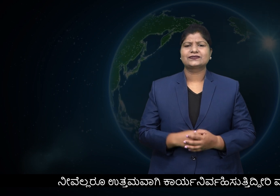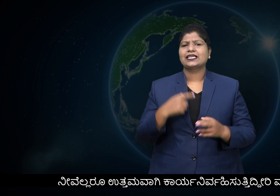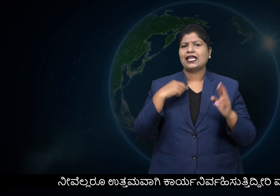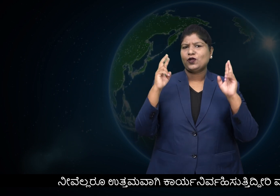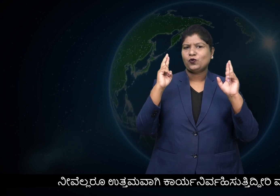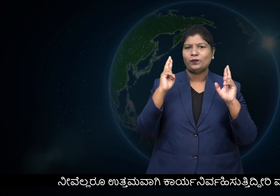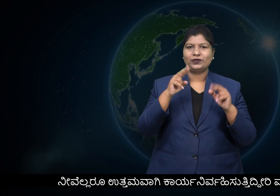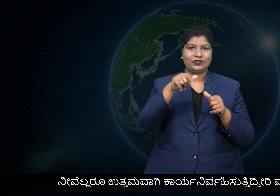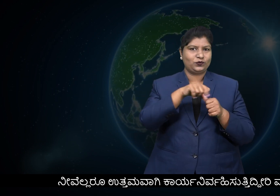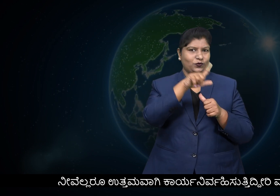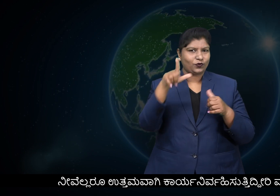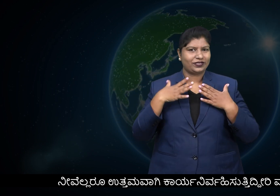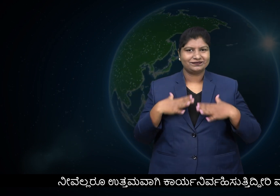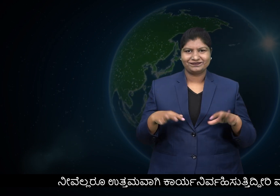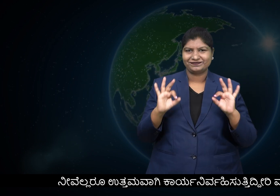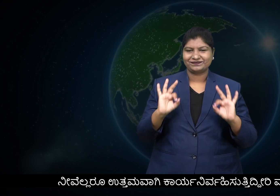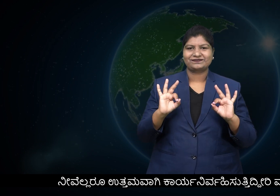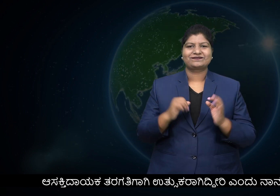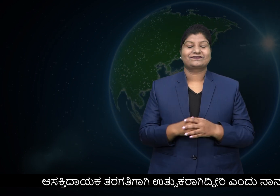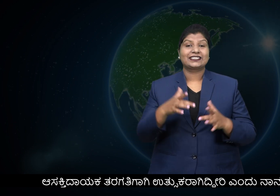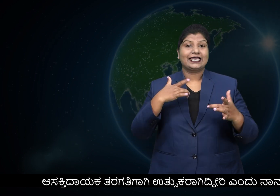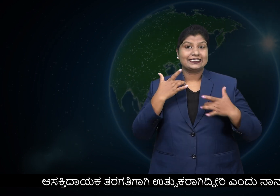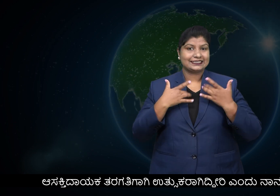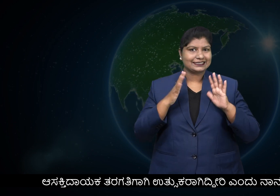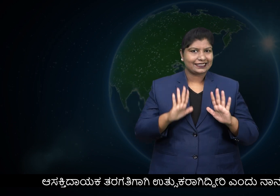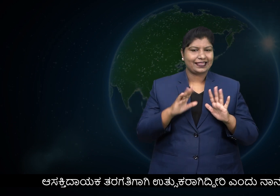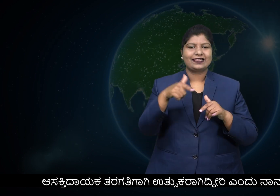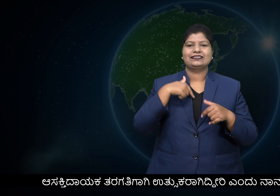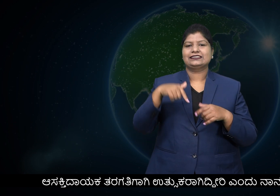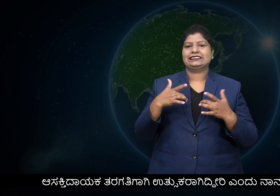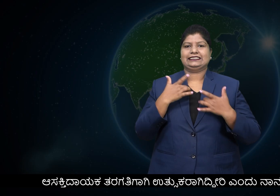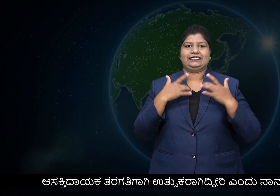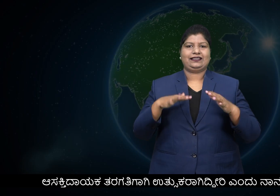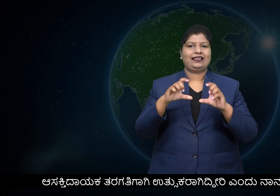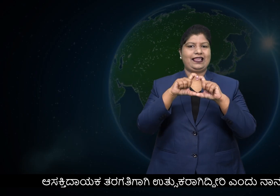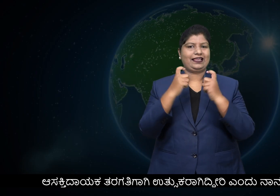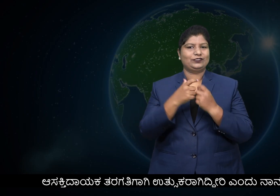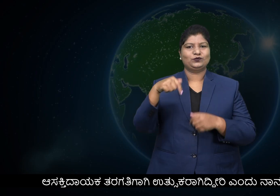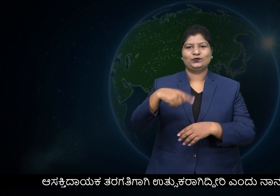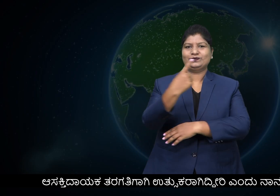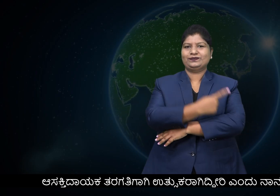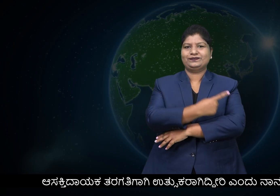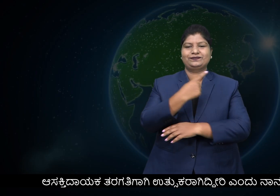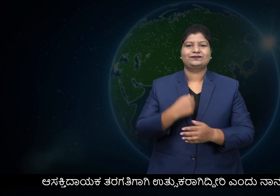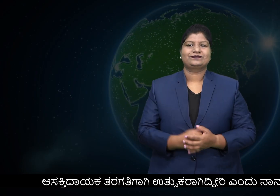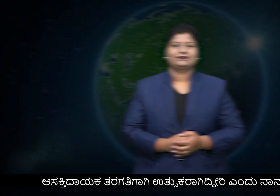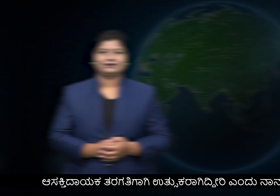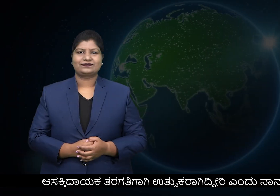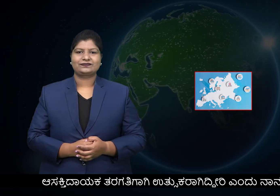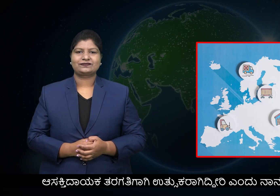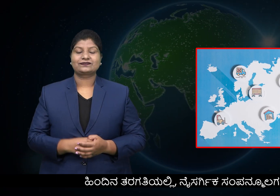ಉತ್ತಮವಾಗಿ ಕಾರ್ಯನಿರ್ವಹಿಸುತ್ತಿದ್ದೀರಿ ಮತ್ತು ಇಂದು ಆಸಕ್ತಿದಾಯಕ ತರಗತಿಗಾಗಿ ಉತ್ಸುಕರಾಗಿದ್ದೀರಿ ಎಂದು